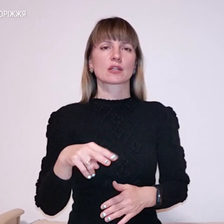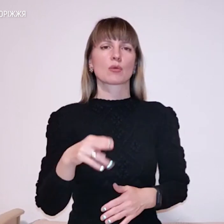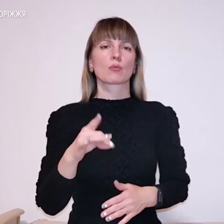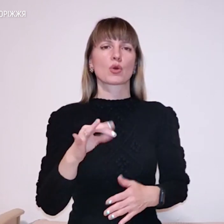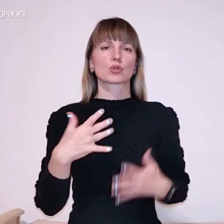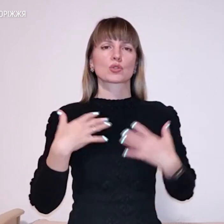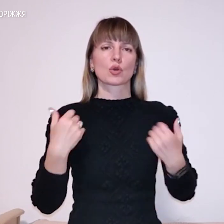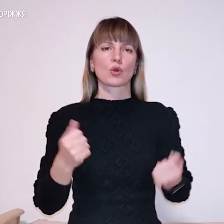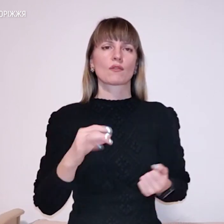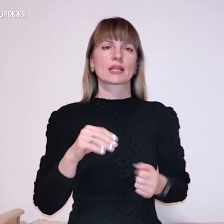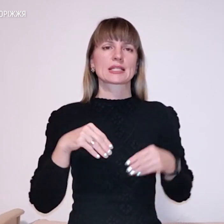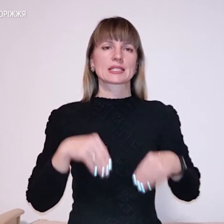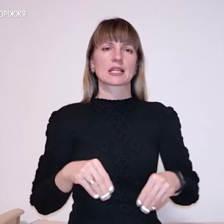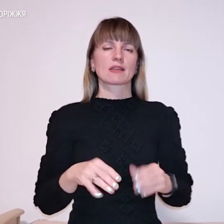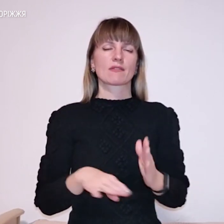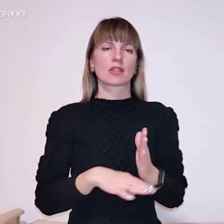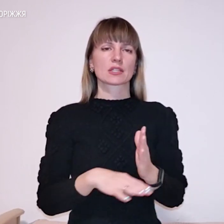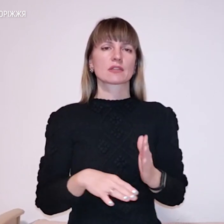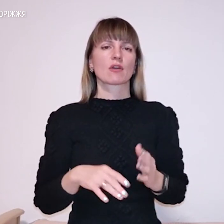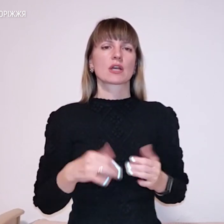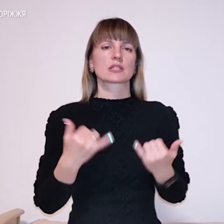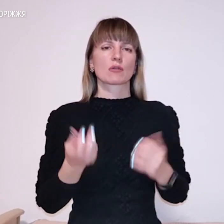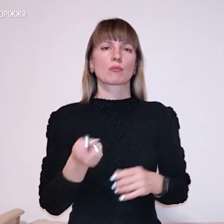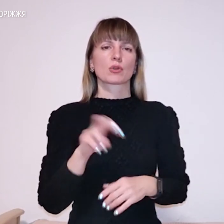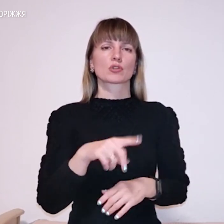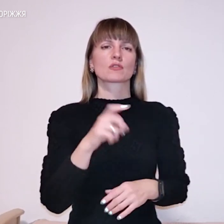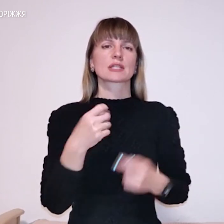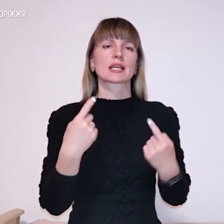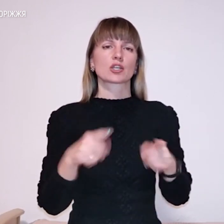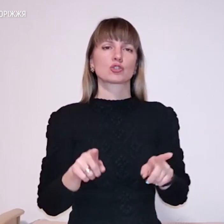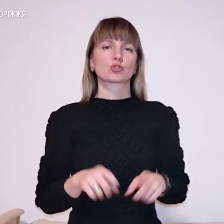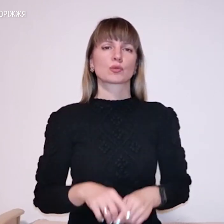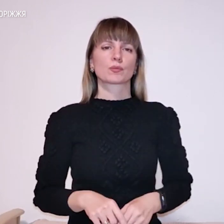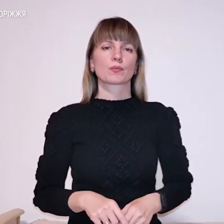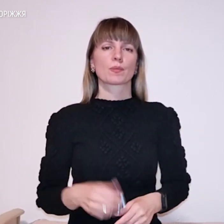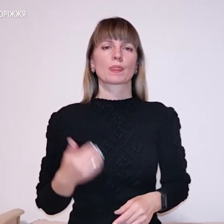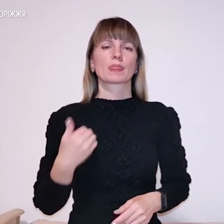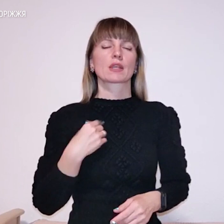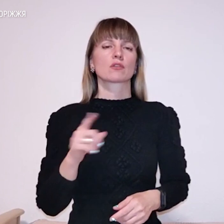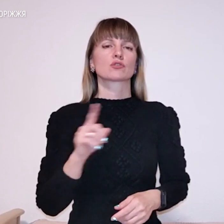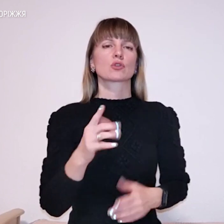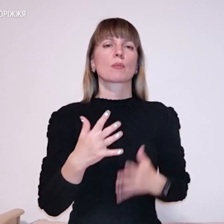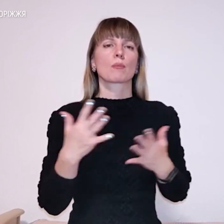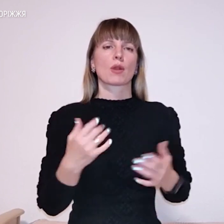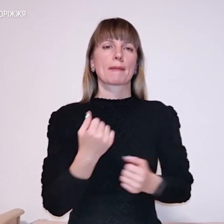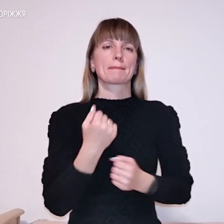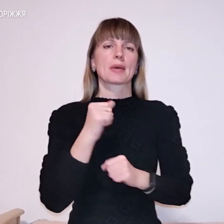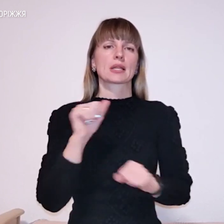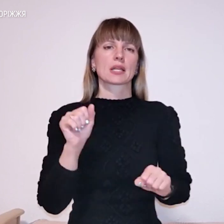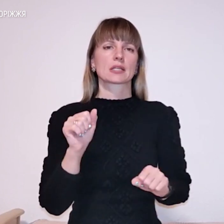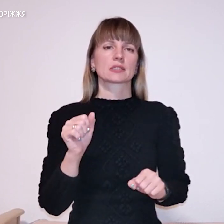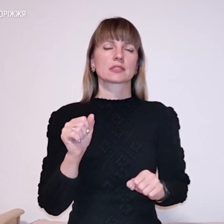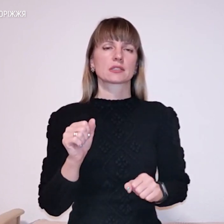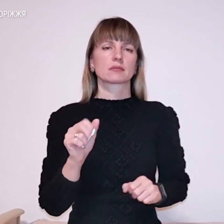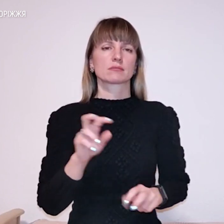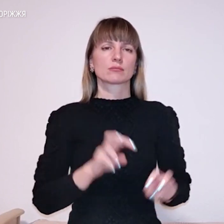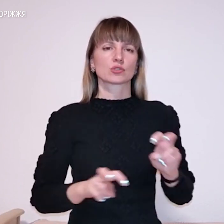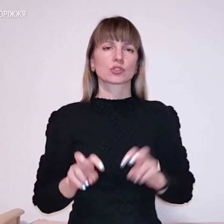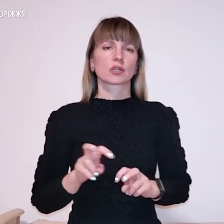здоров'я та садівництво. Сьогодні ж прийшов за іншою. Хотів щось більш патріотичне. Хотів чогось більш